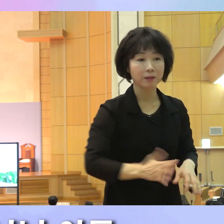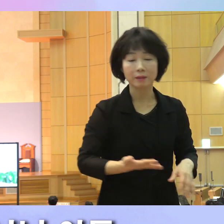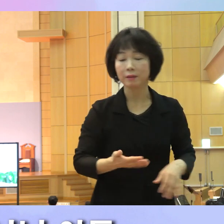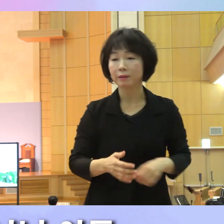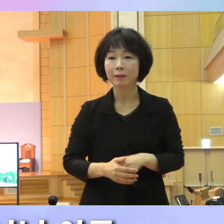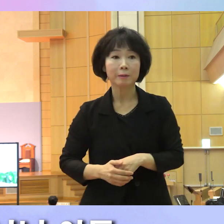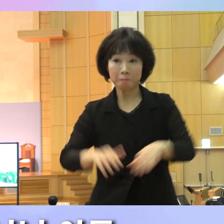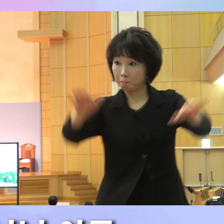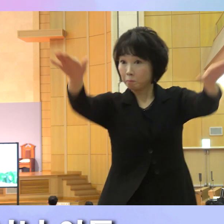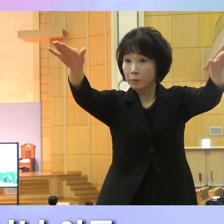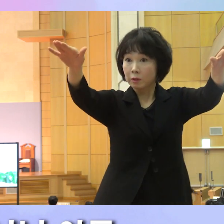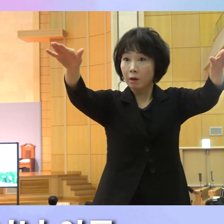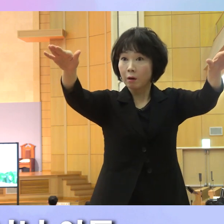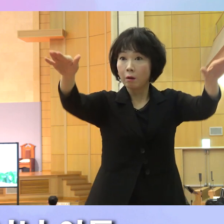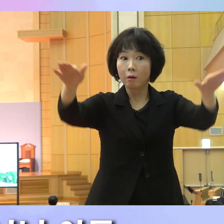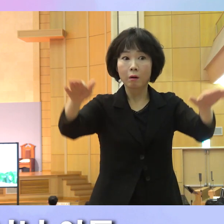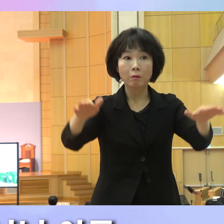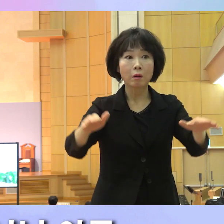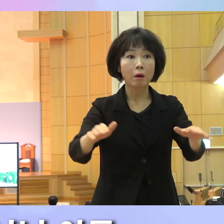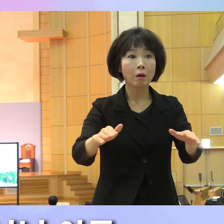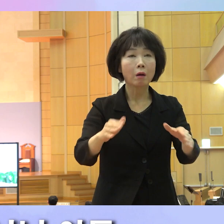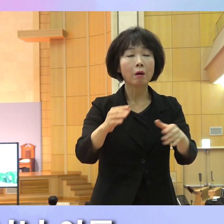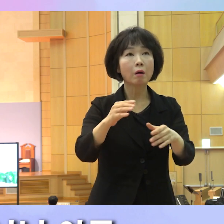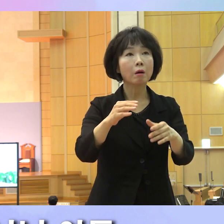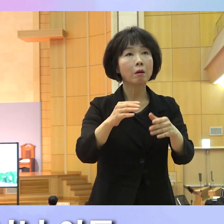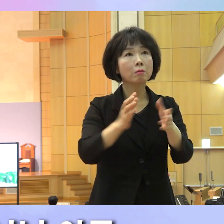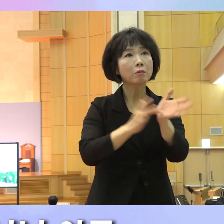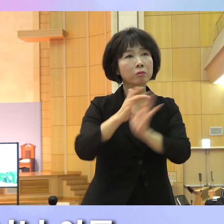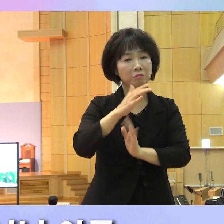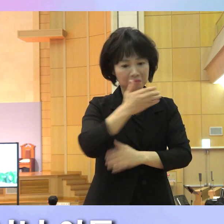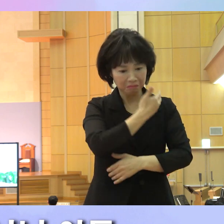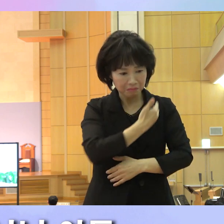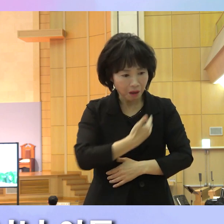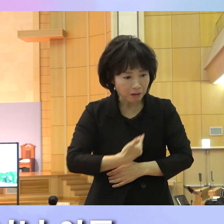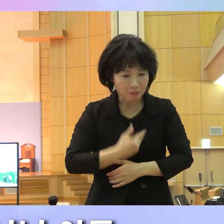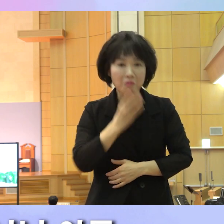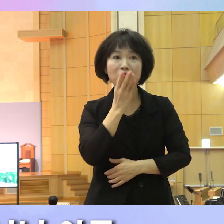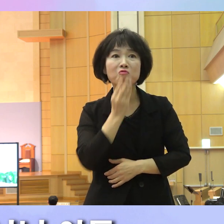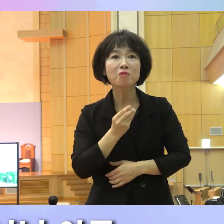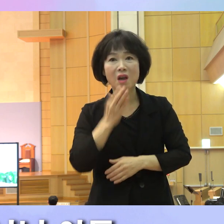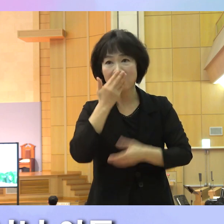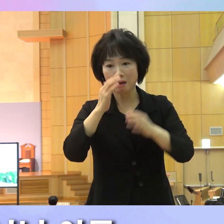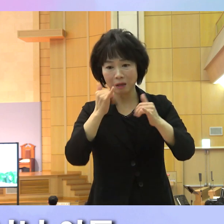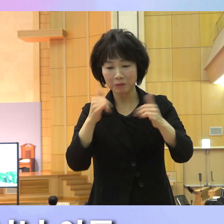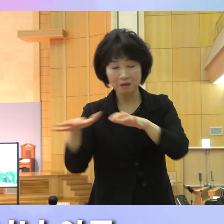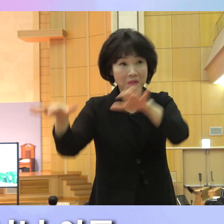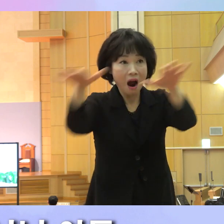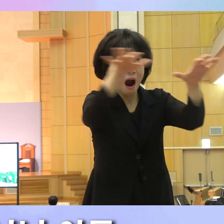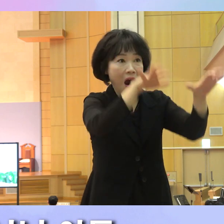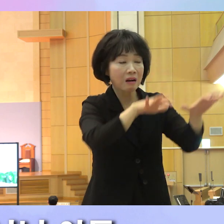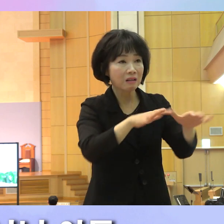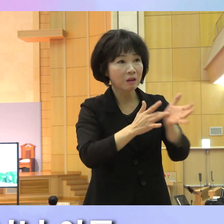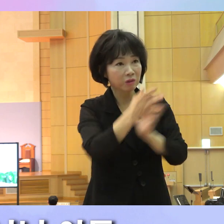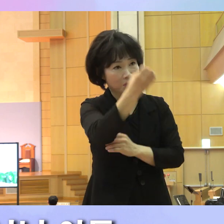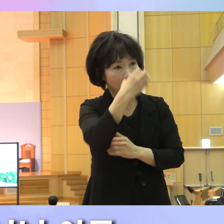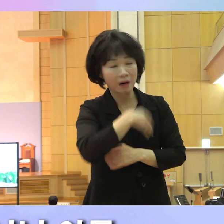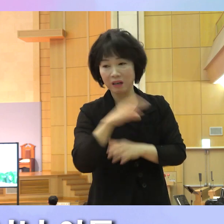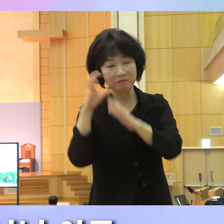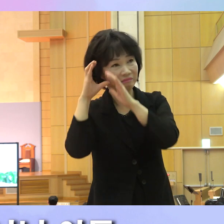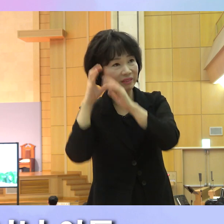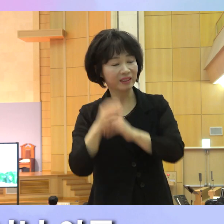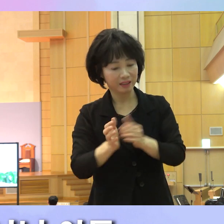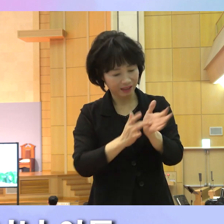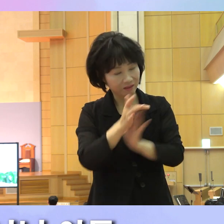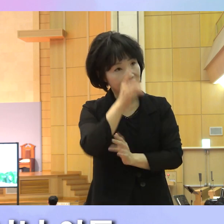도대체 유대인들은 뭐 수군거리고 뭐 황당하다 하고 예수님을 미친 사람처럼 취급했을지